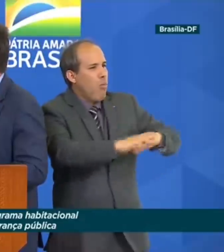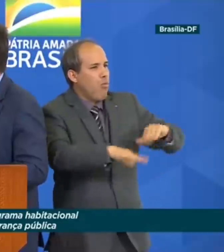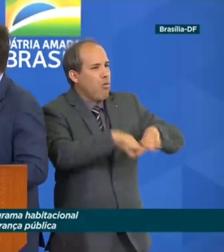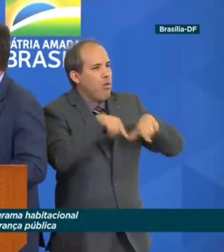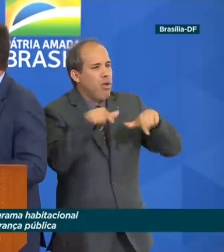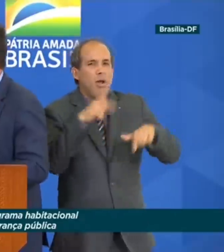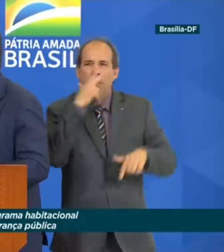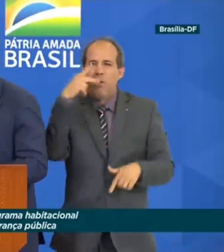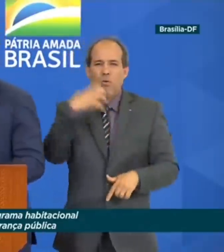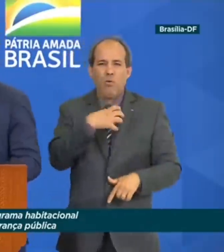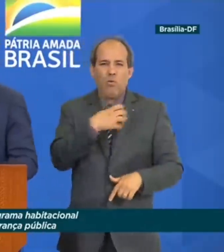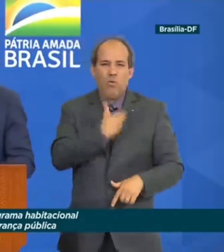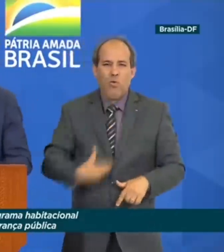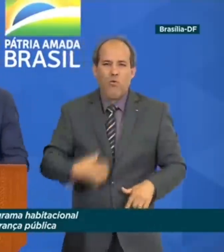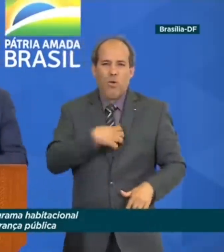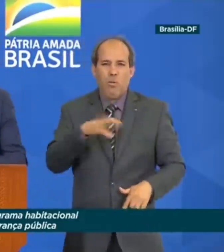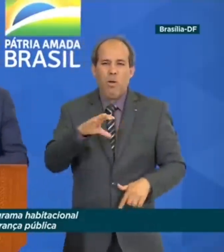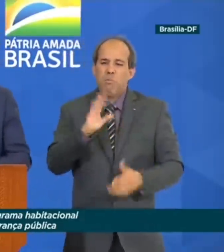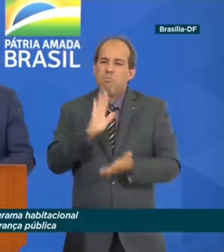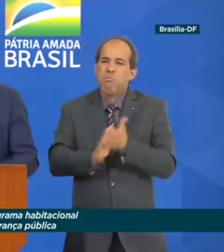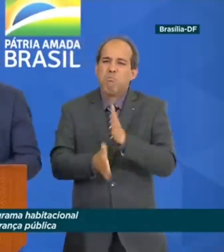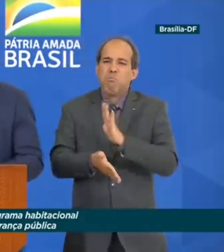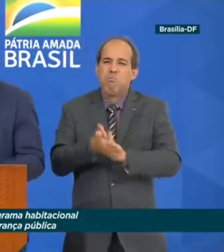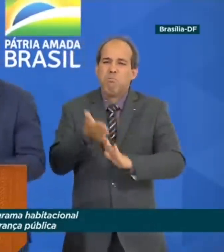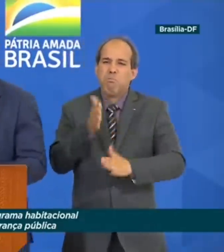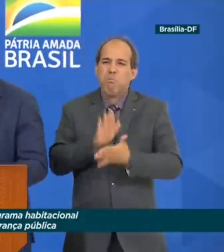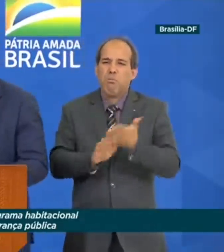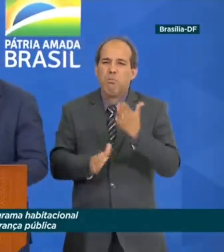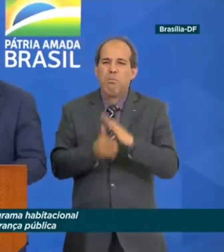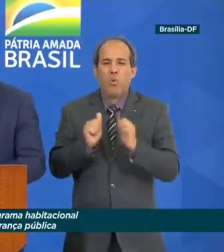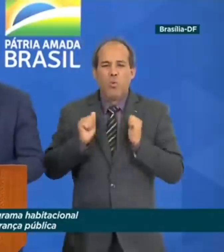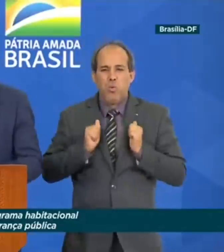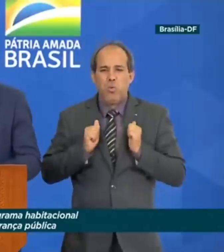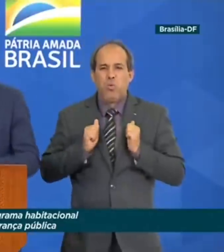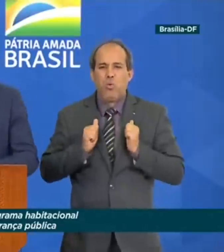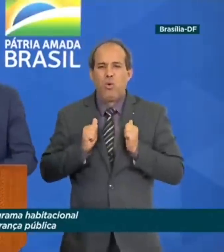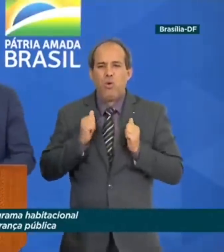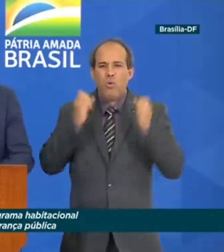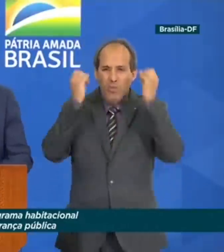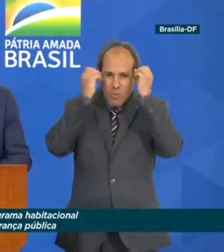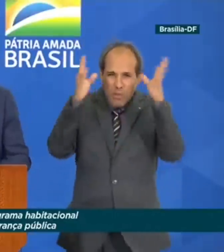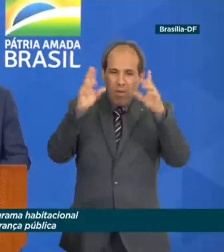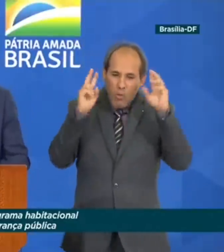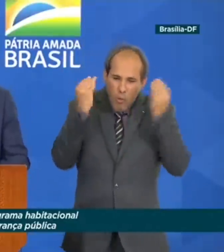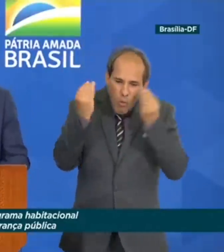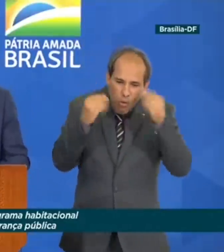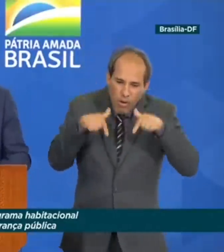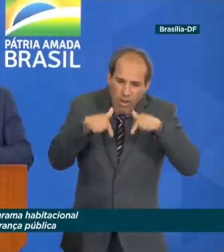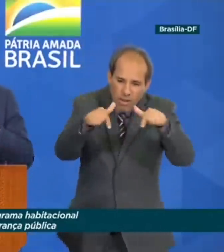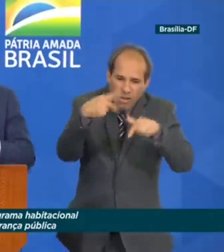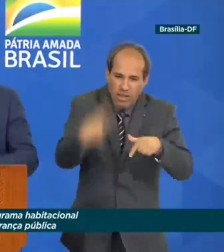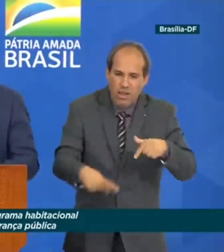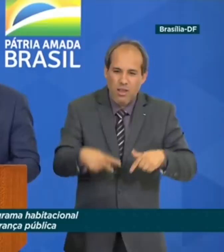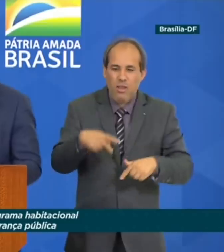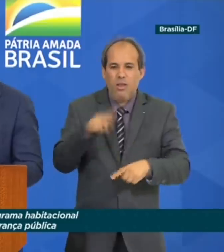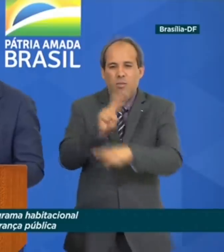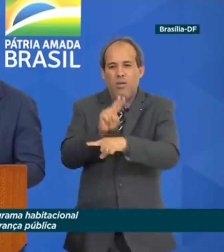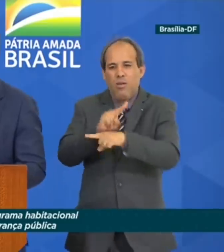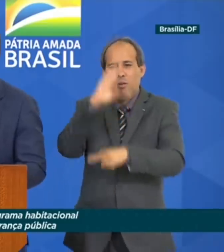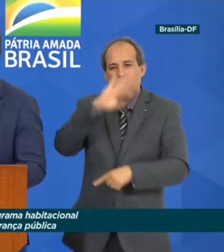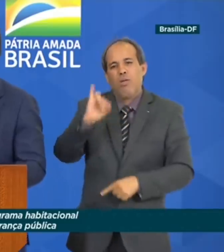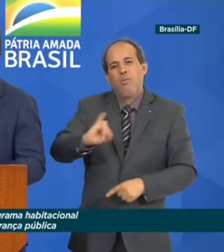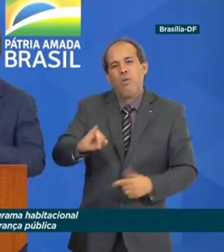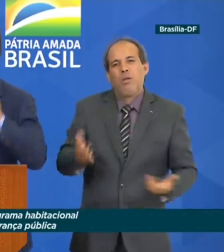lavado as mãos, feito propaganda e não sido eficaz em questões que são cruciais para o nosso país. E aqui vai o meu